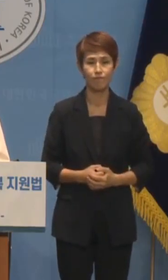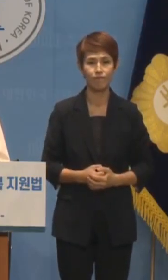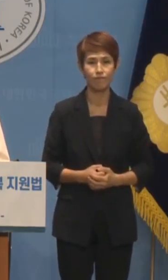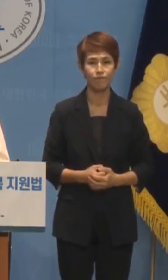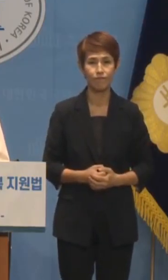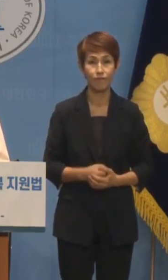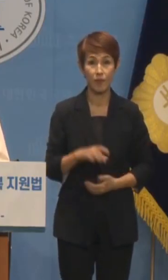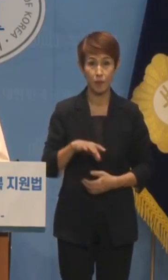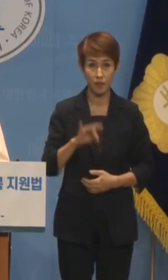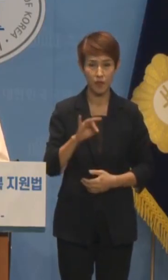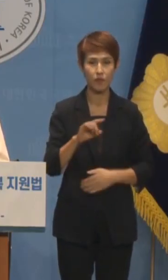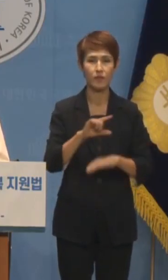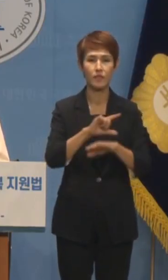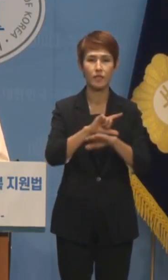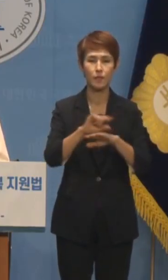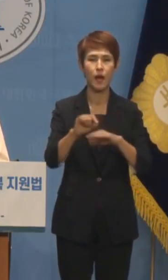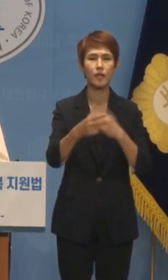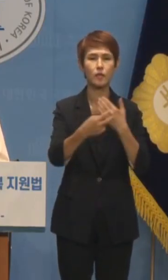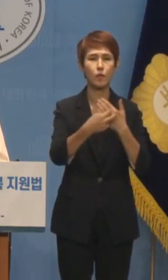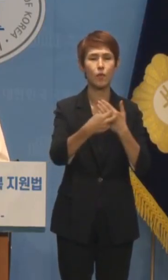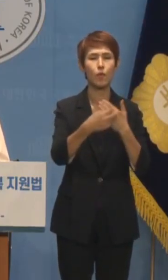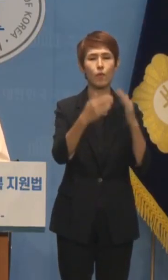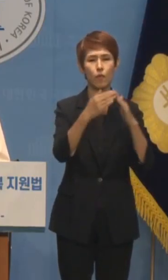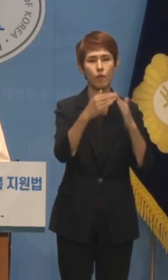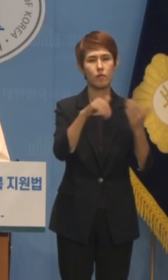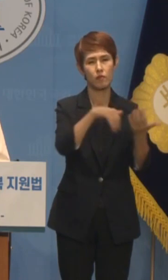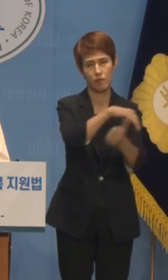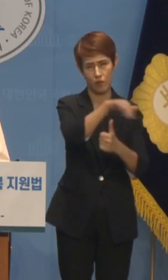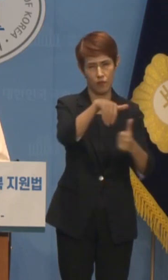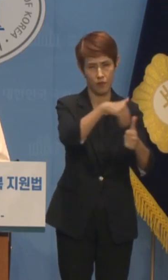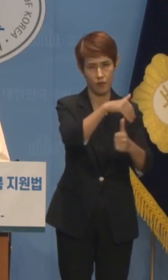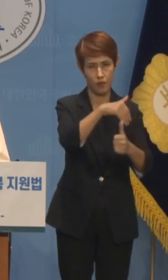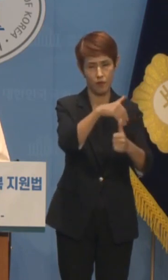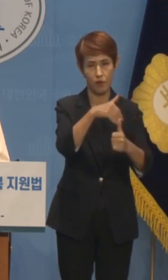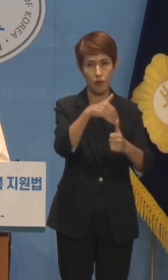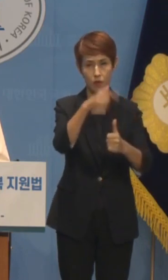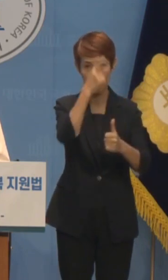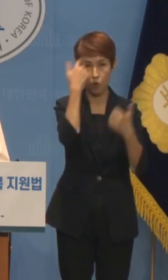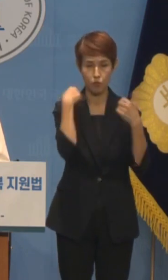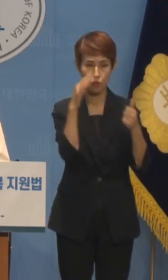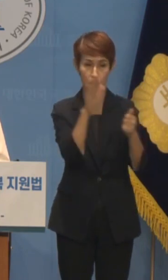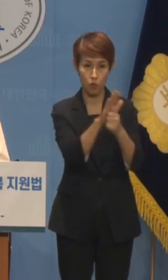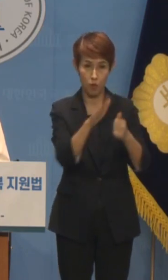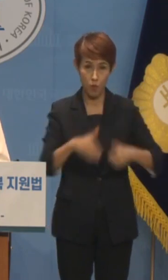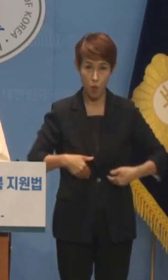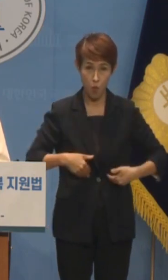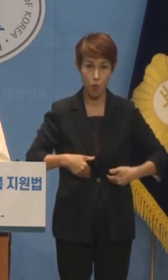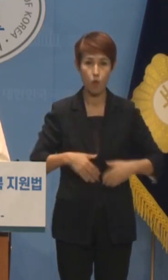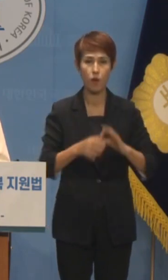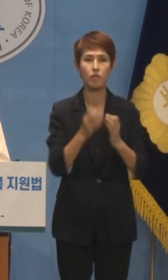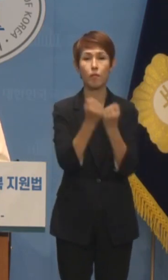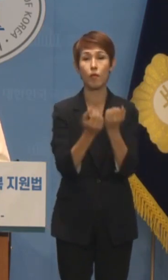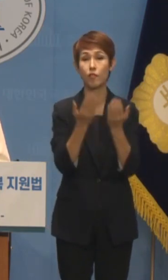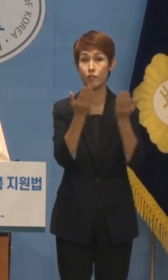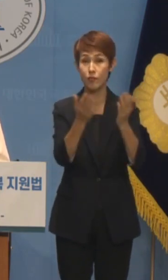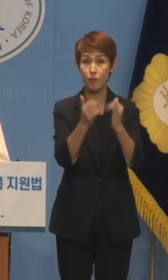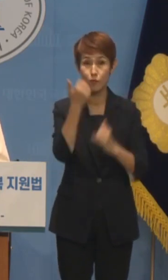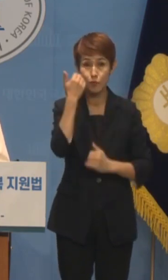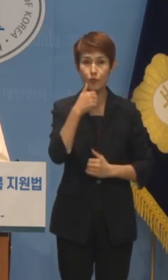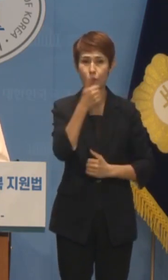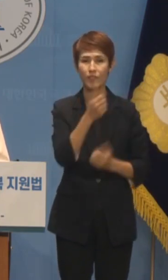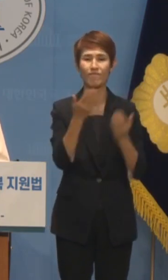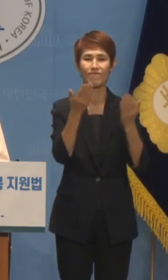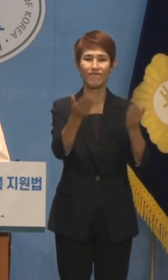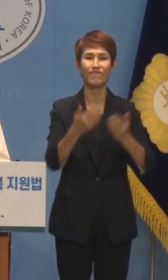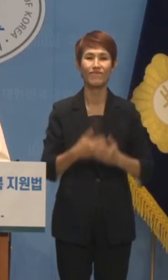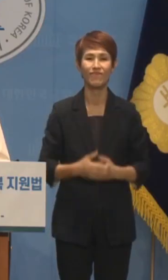앞서 지방의료원이 처한 현재 상황과 국고 지원 필요성에 대해 말씀해 주실 참석자분들을 소개해